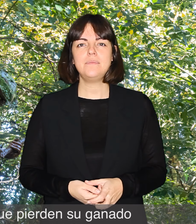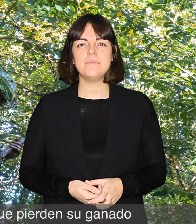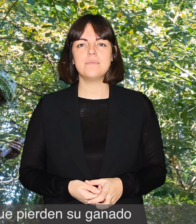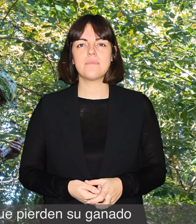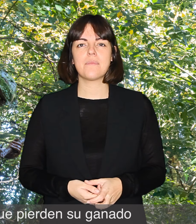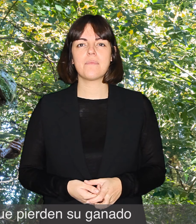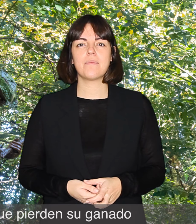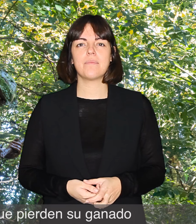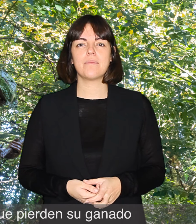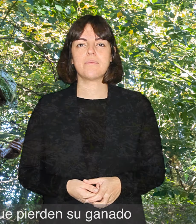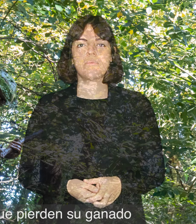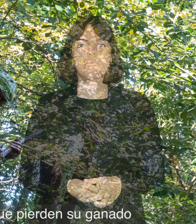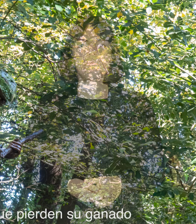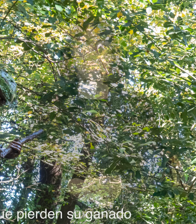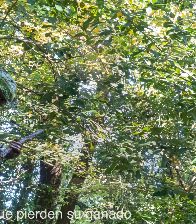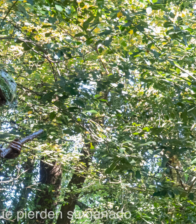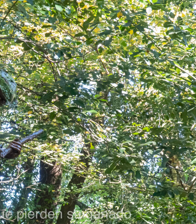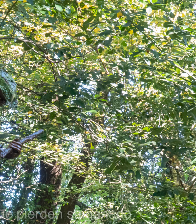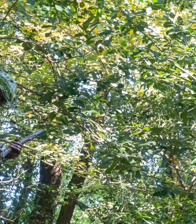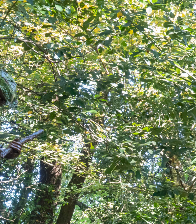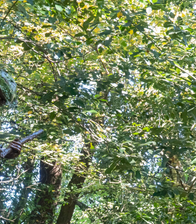fechorías del ojáncano.